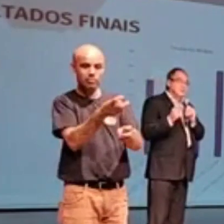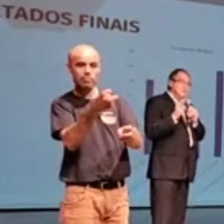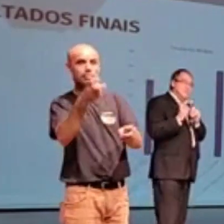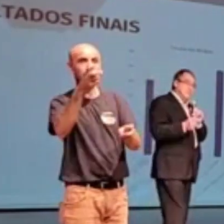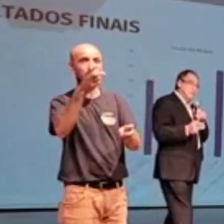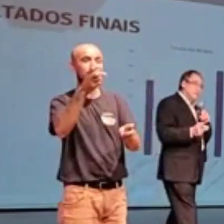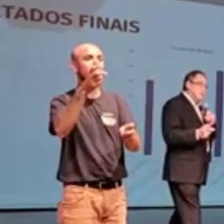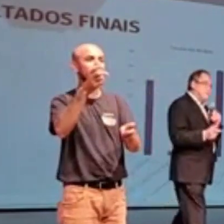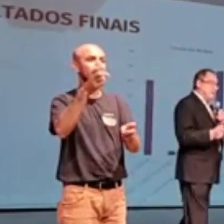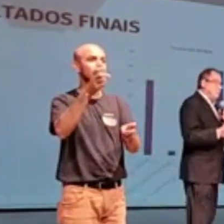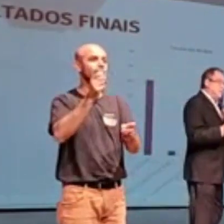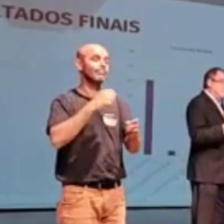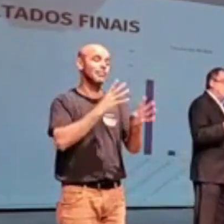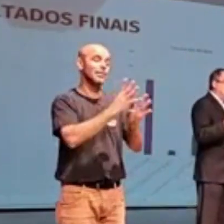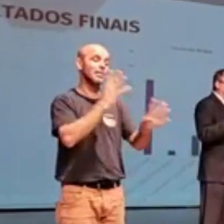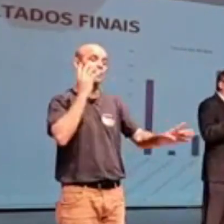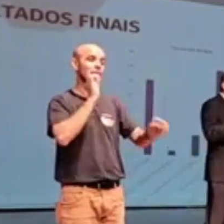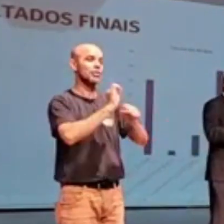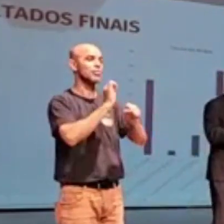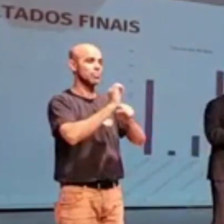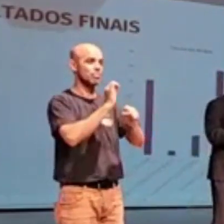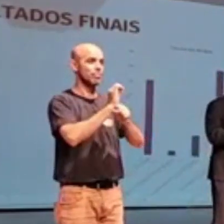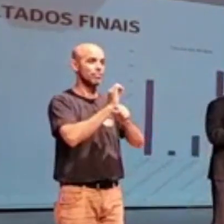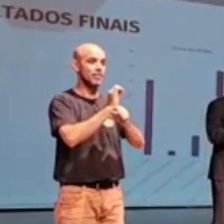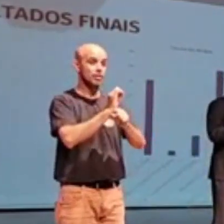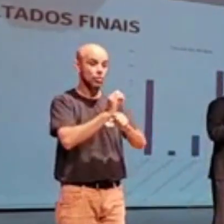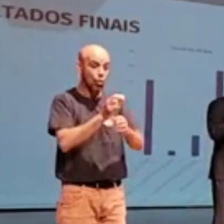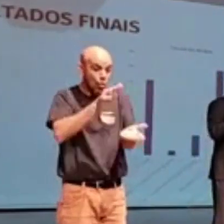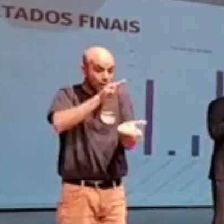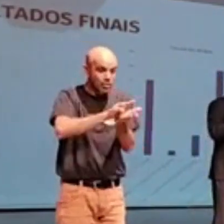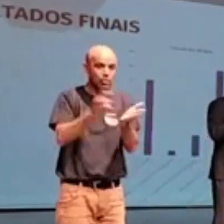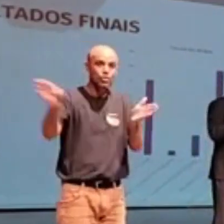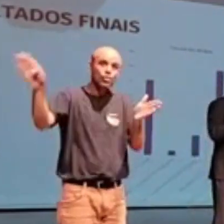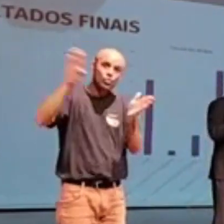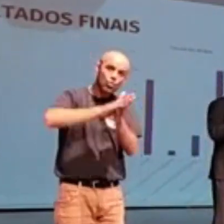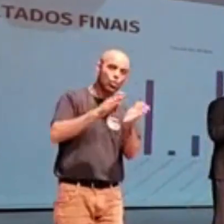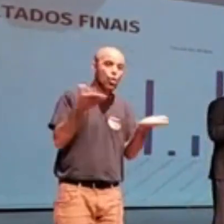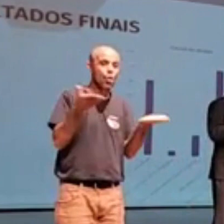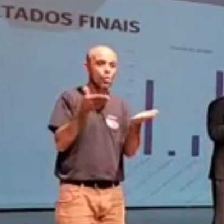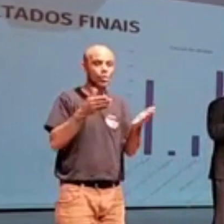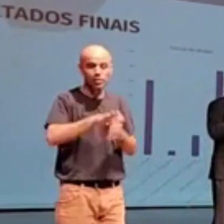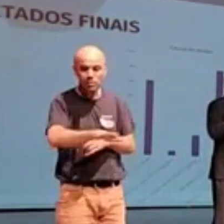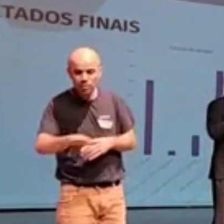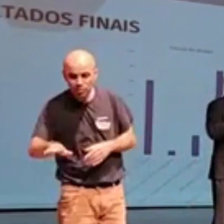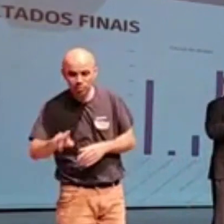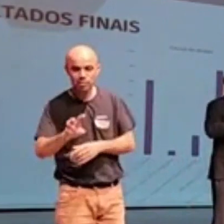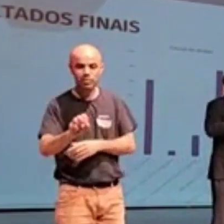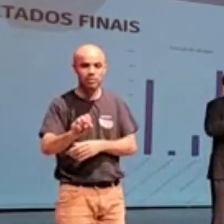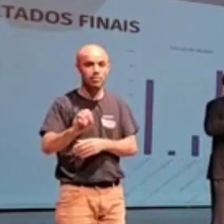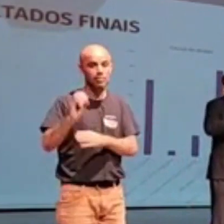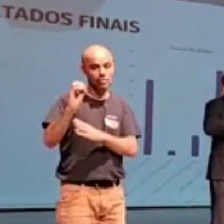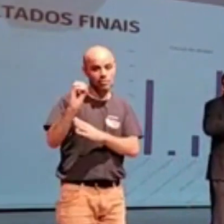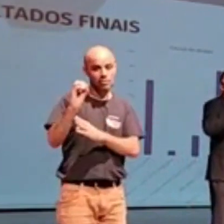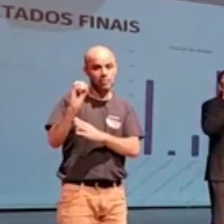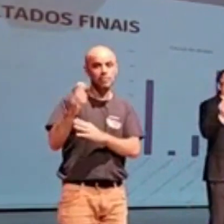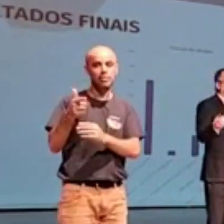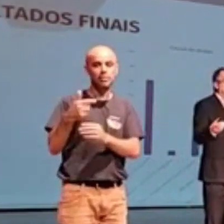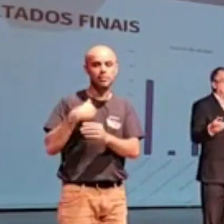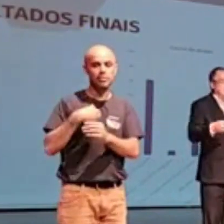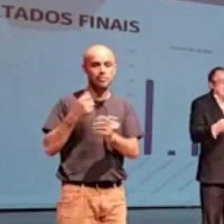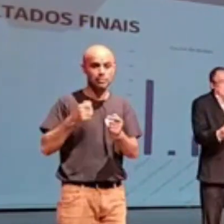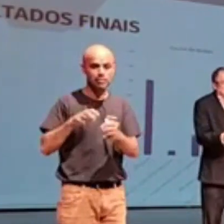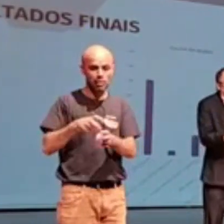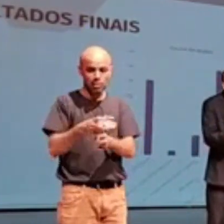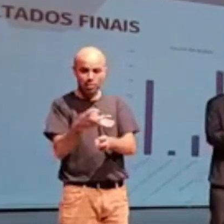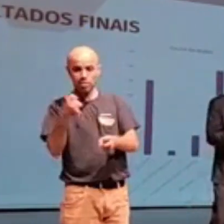você tem na lista de espera um paciente que chegou hoje com 50 graus, uma criança que vai crescer muito